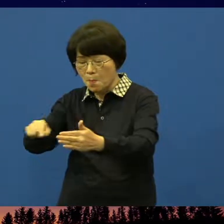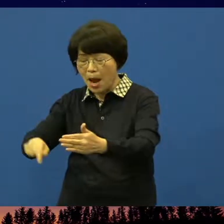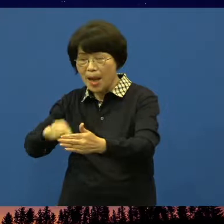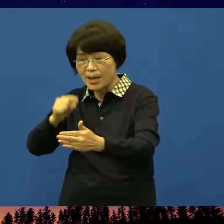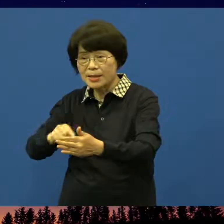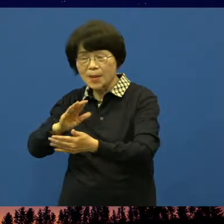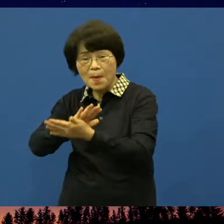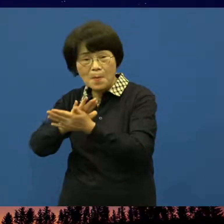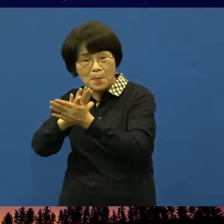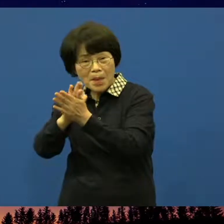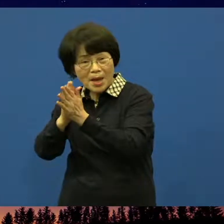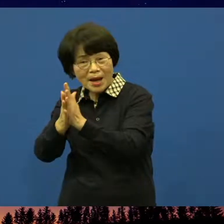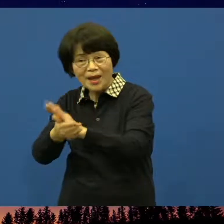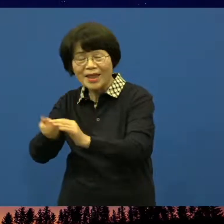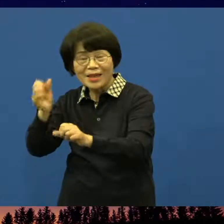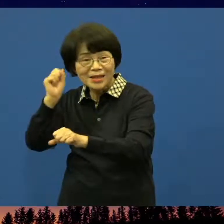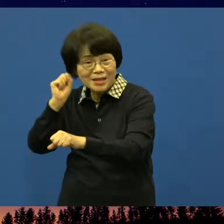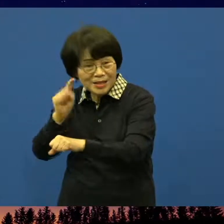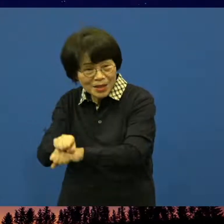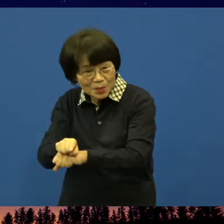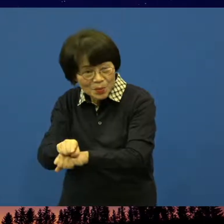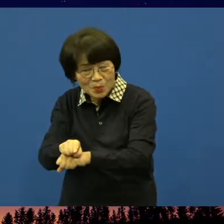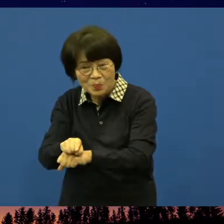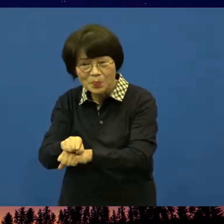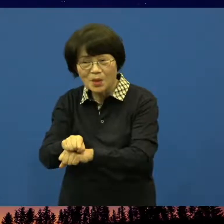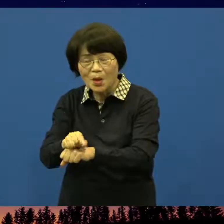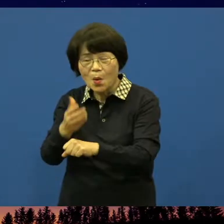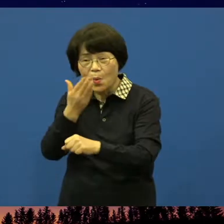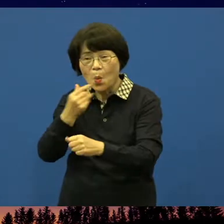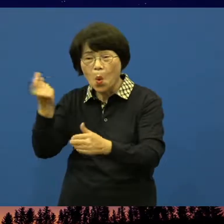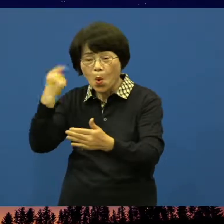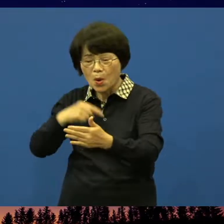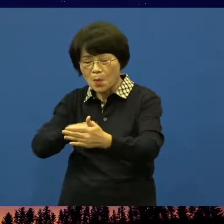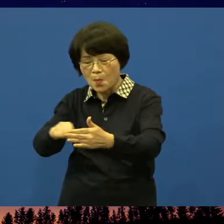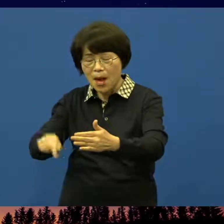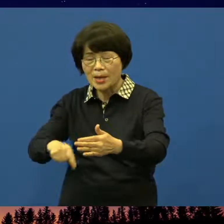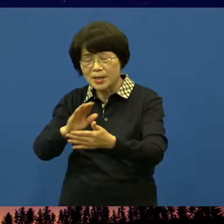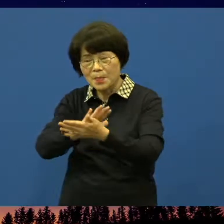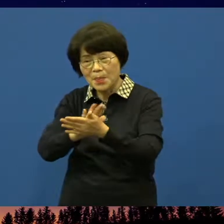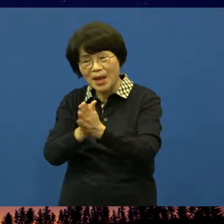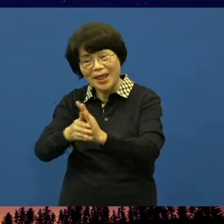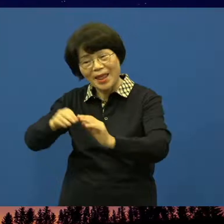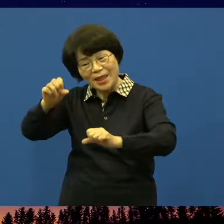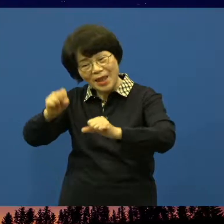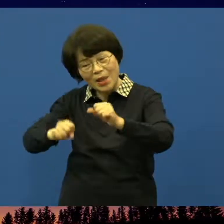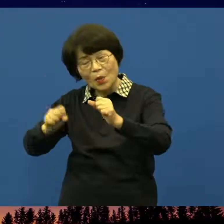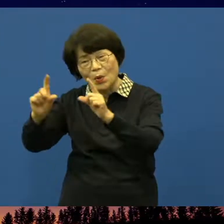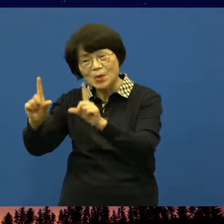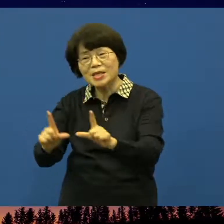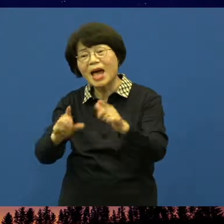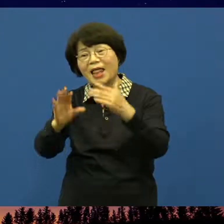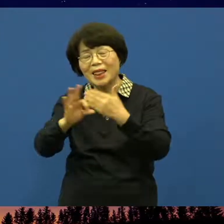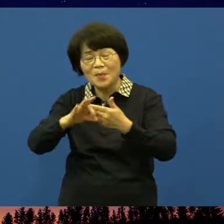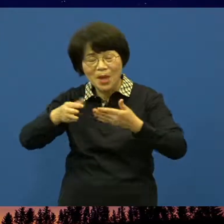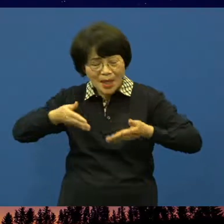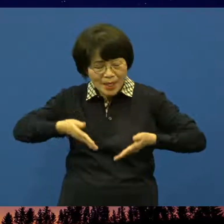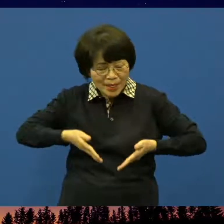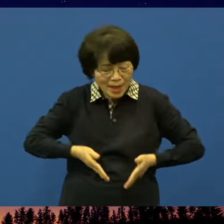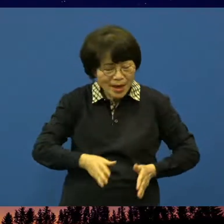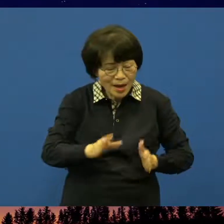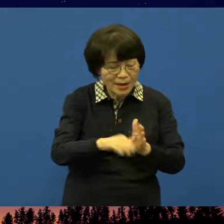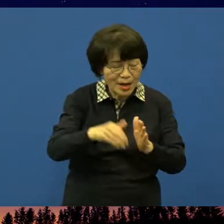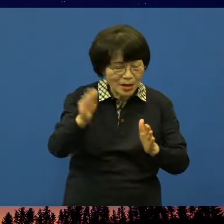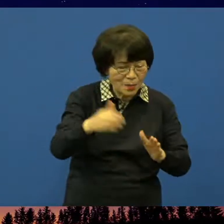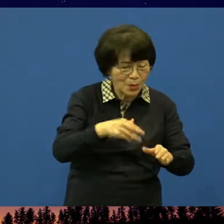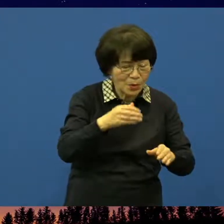이 성품, 복음 안에서 변화된 이런 태도로 살아간다면 타고난 천성을 가지고